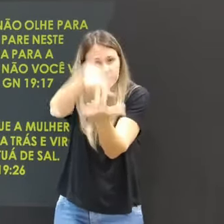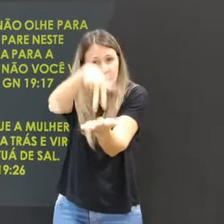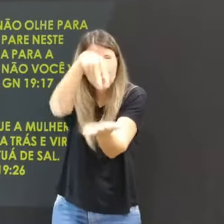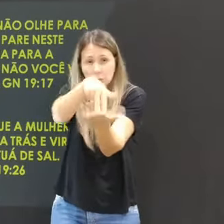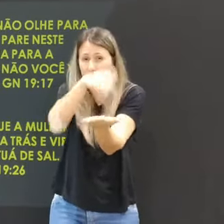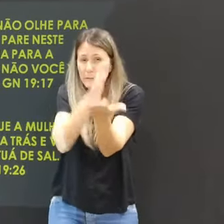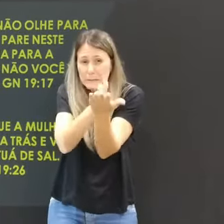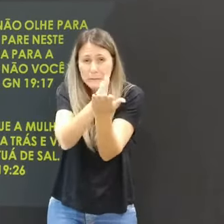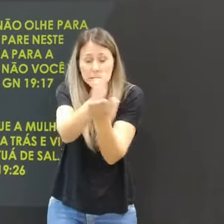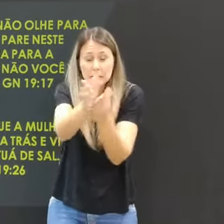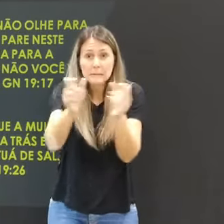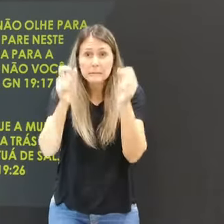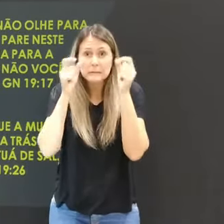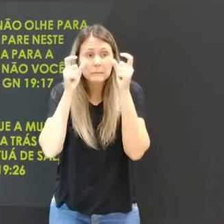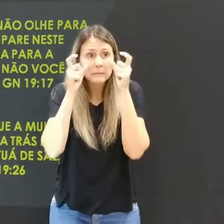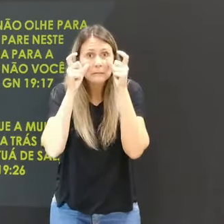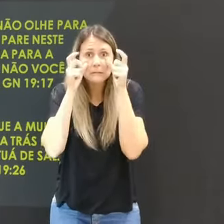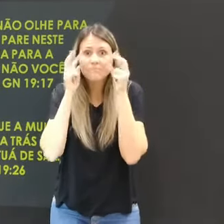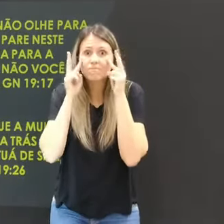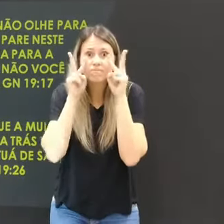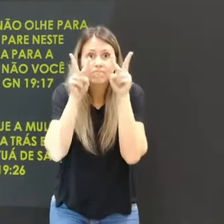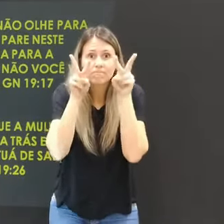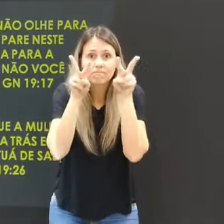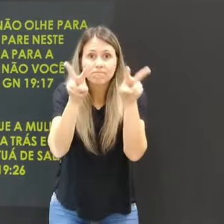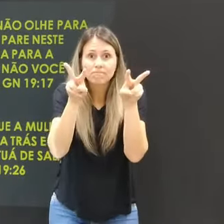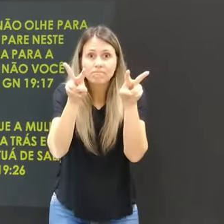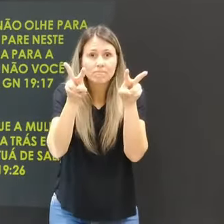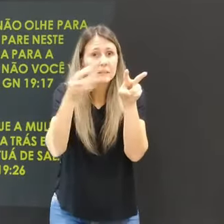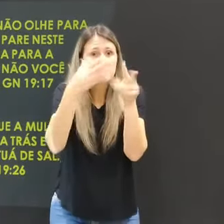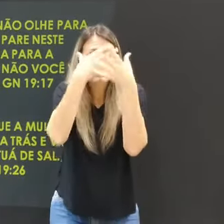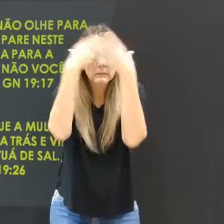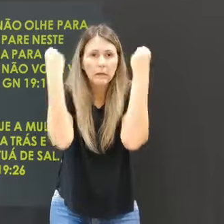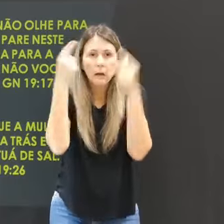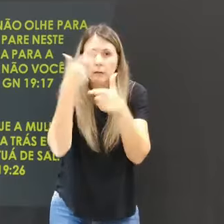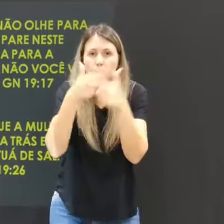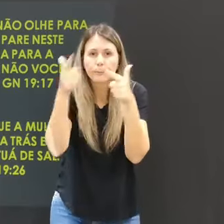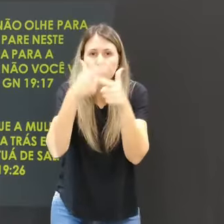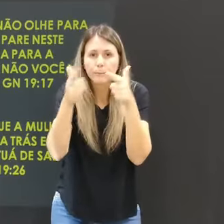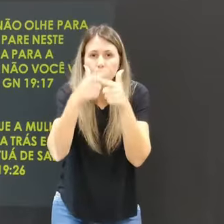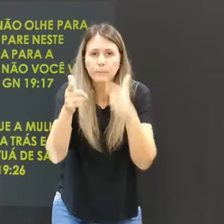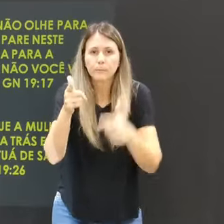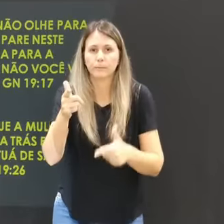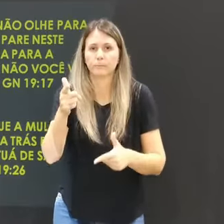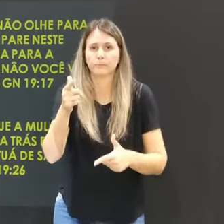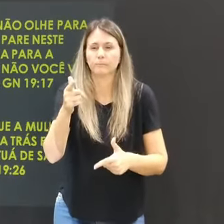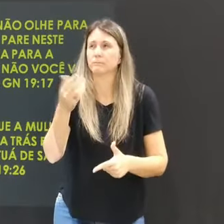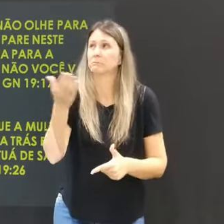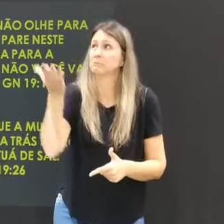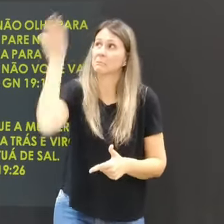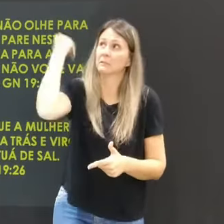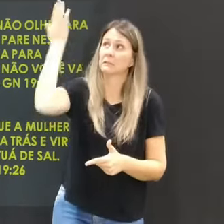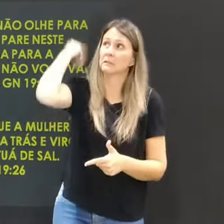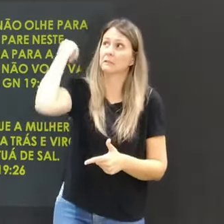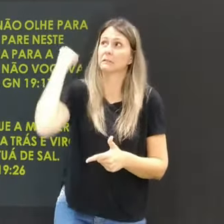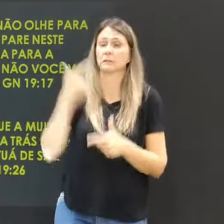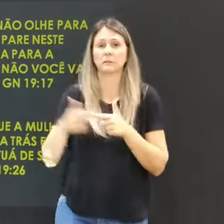Deus, firmes, retos, atentos ao caminho de Deus. Não podemos esquecer. Os problemas que passaram para trás,